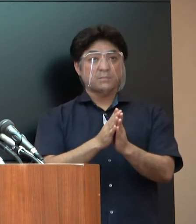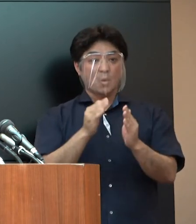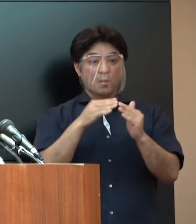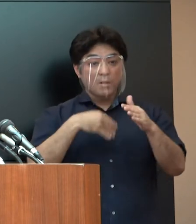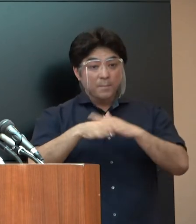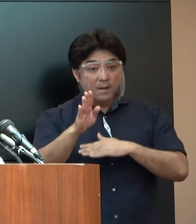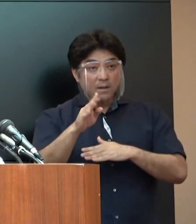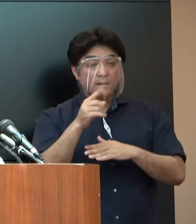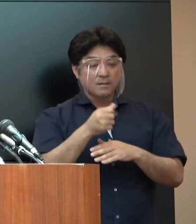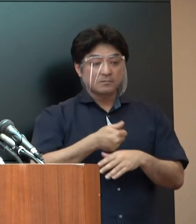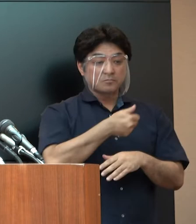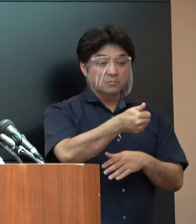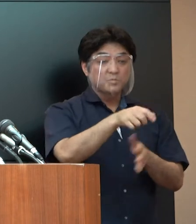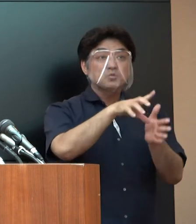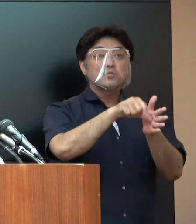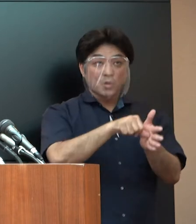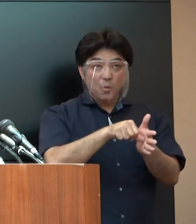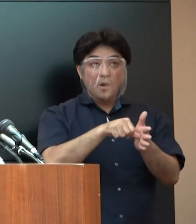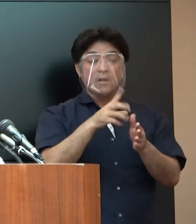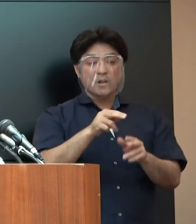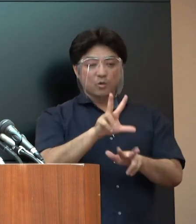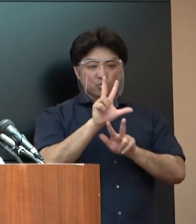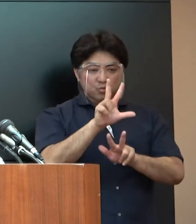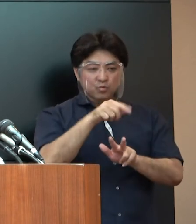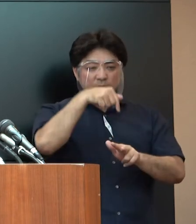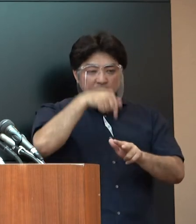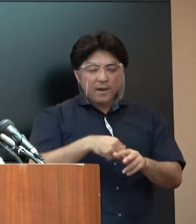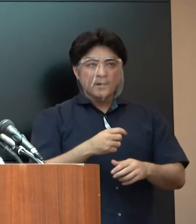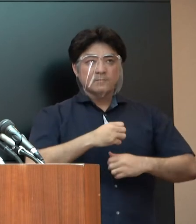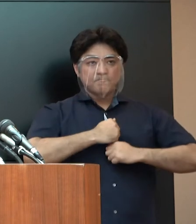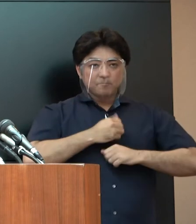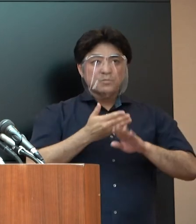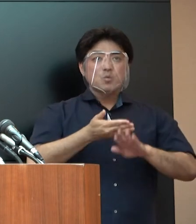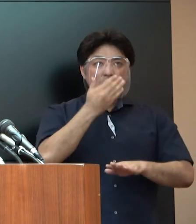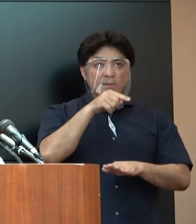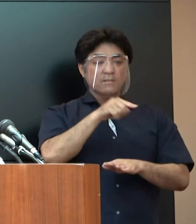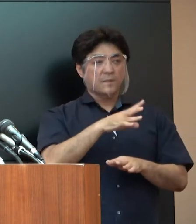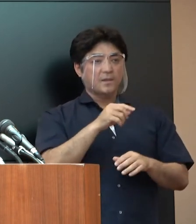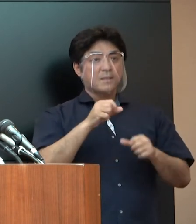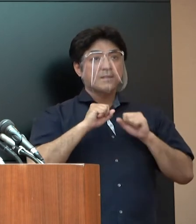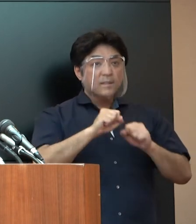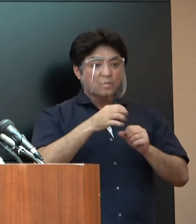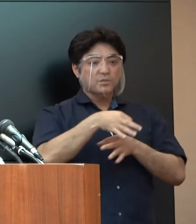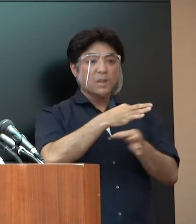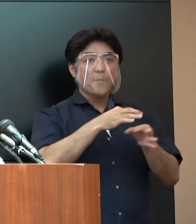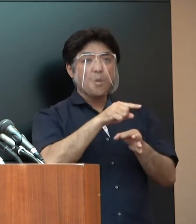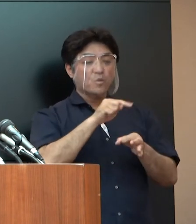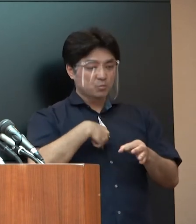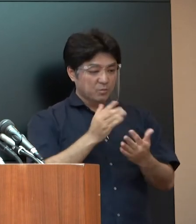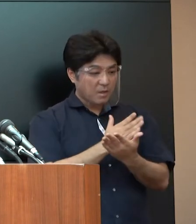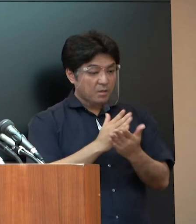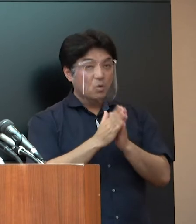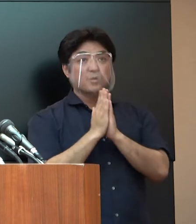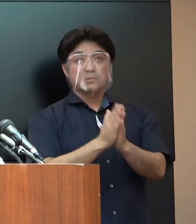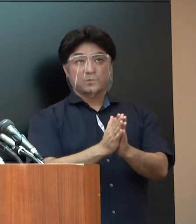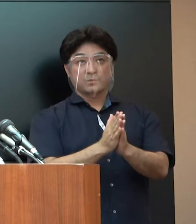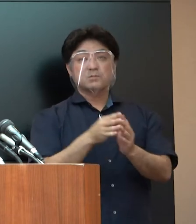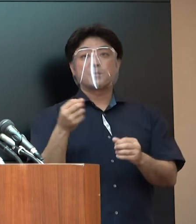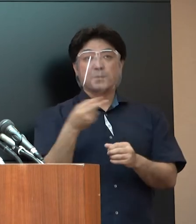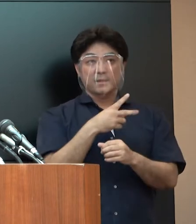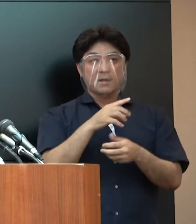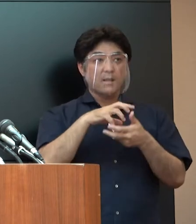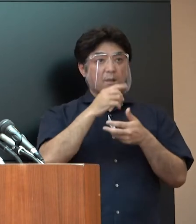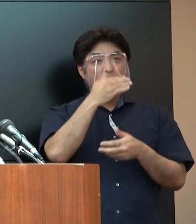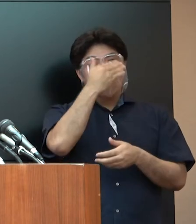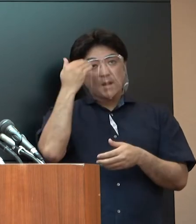る場合は感染対策ガイドラインを遵守した運営をしている店舗であることをぜひご確認ください。また若年